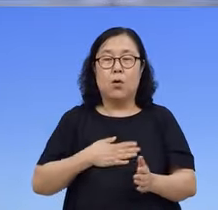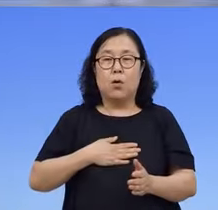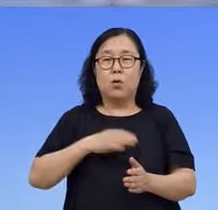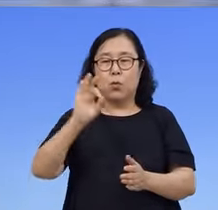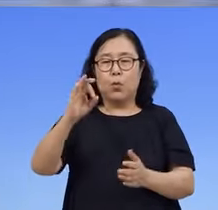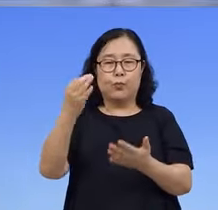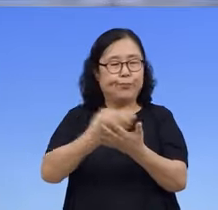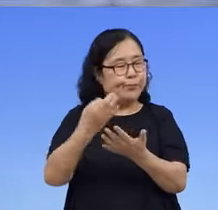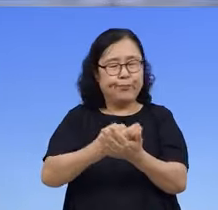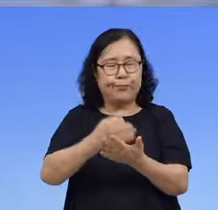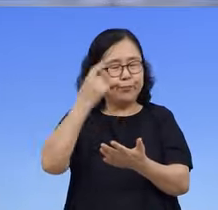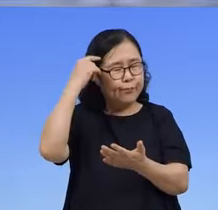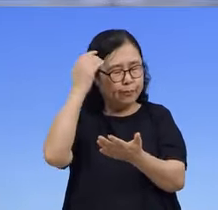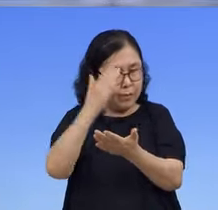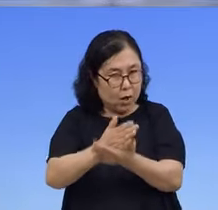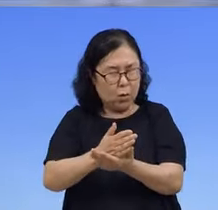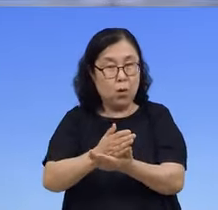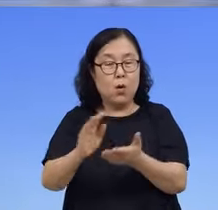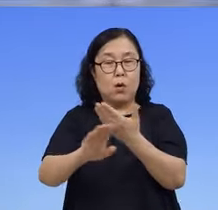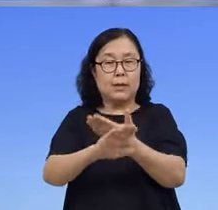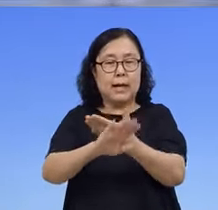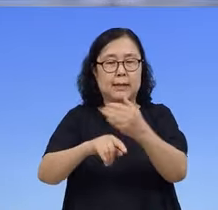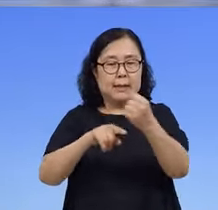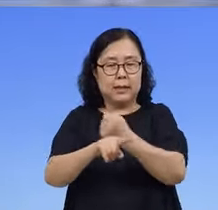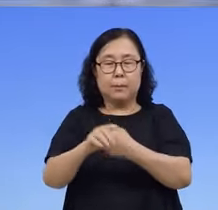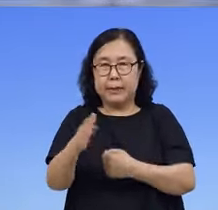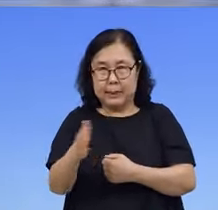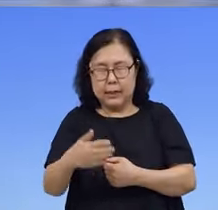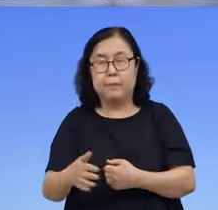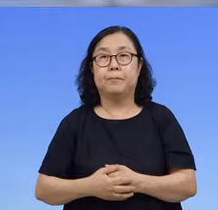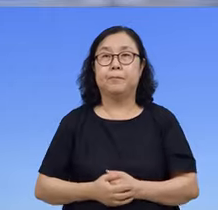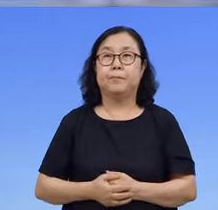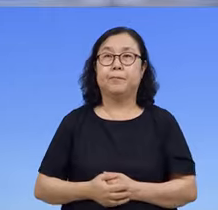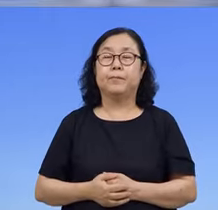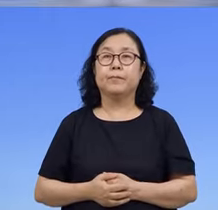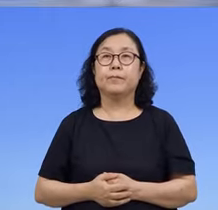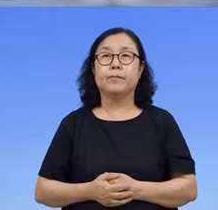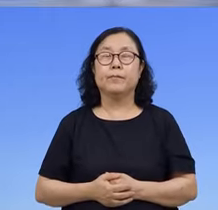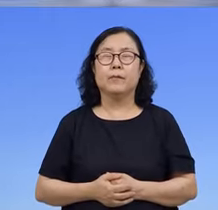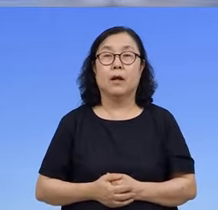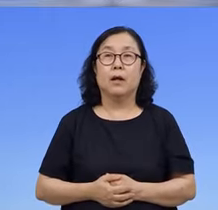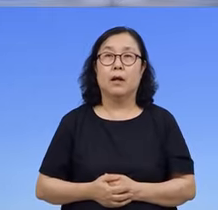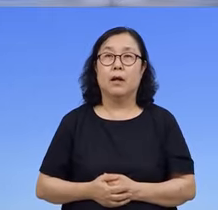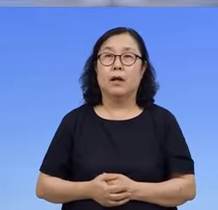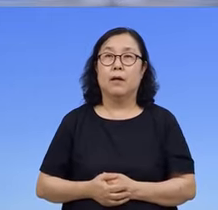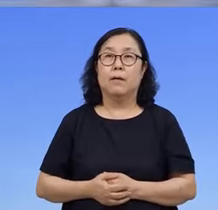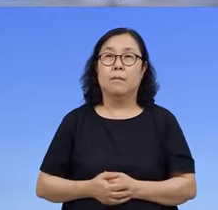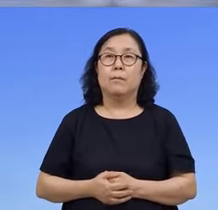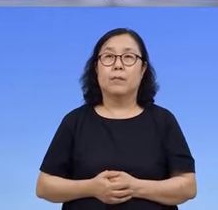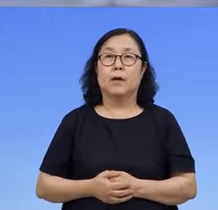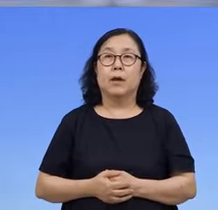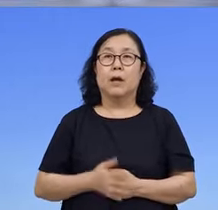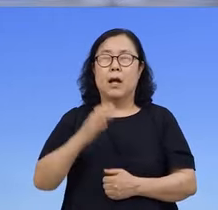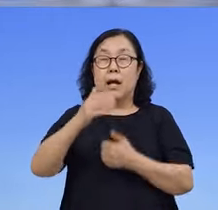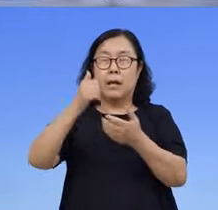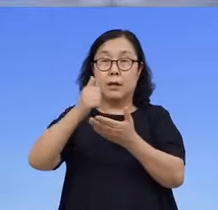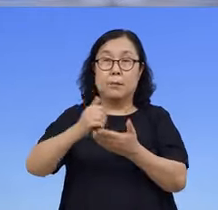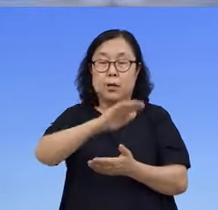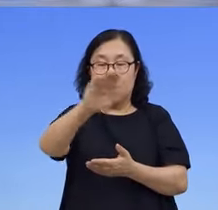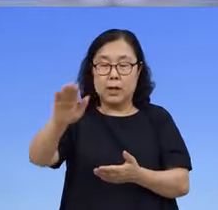뭐 수입 남기려고 하는 거 아닌 거, 다른 어떤 의도가 있지 않은 거. 오늘 여러분, 이렇게 하나님이